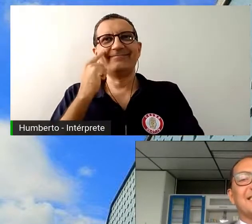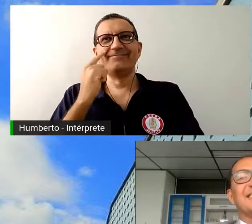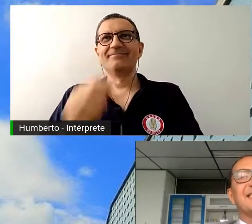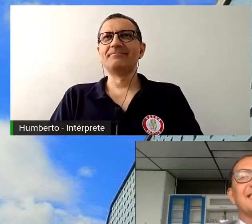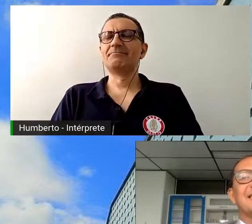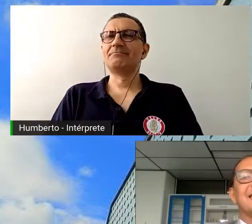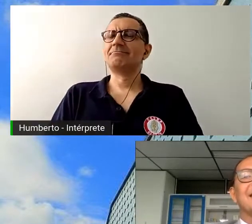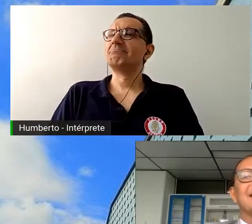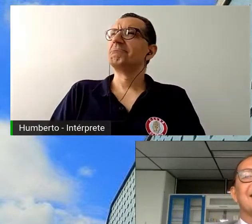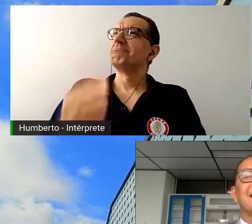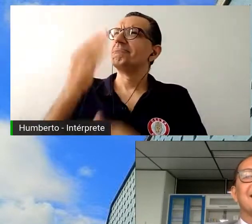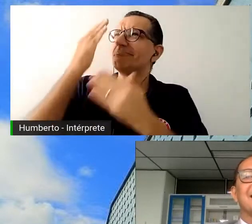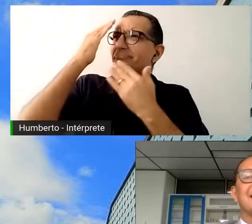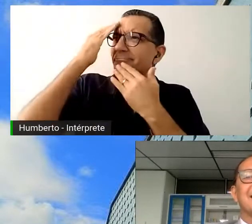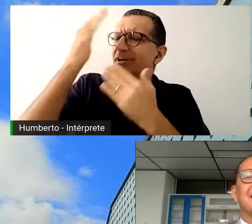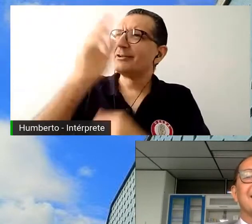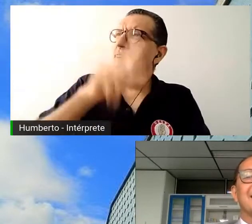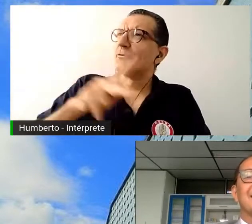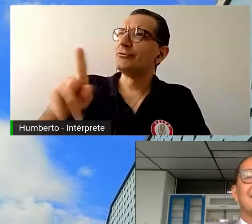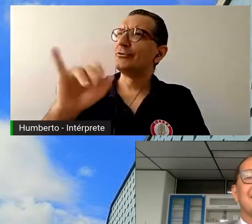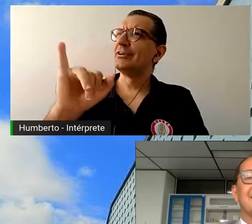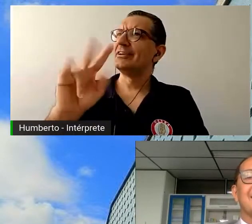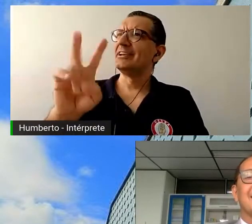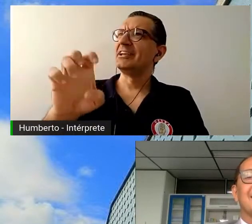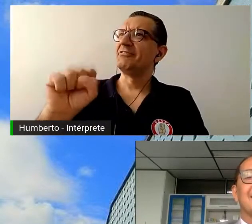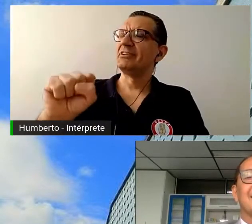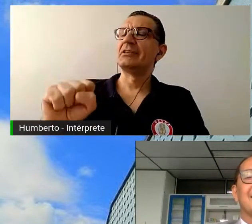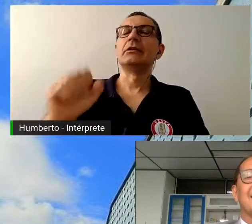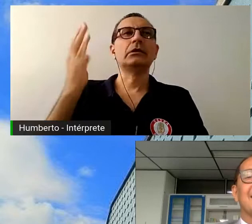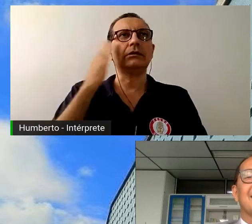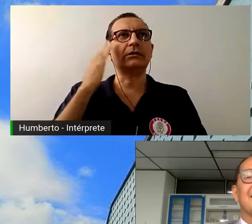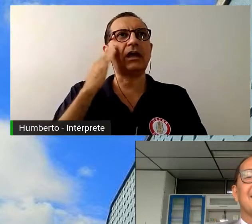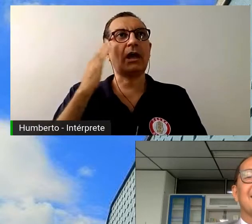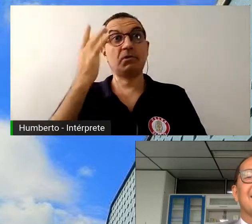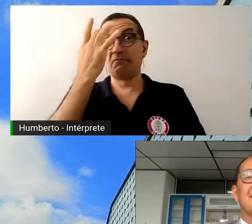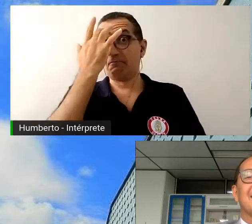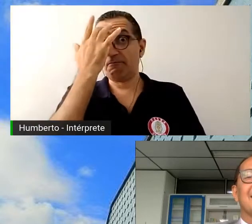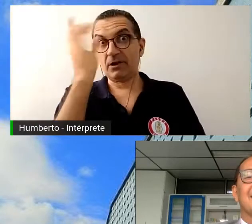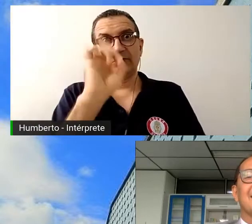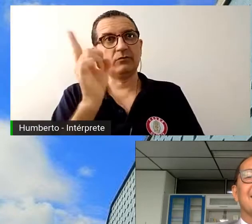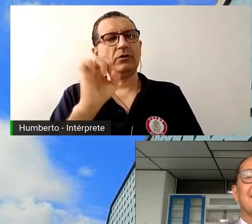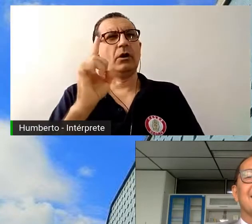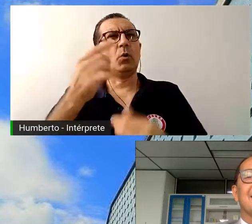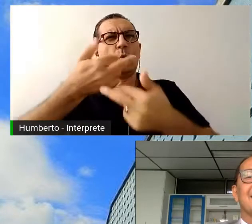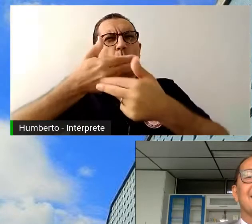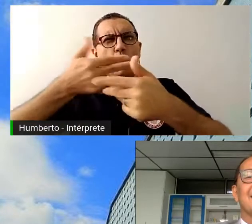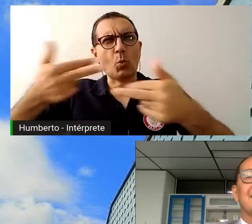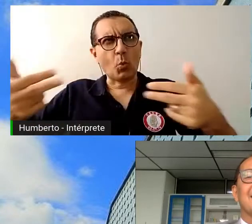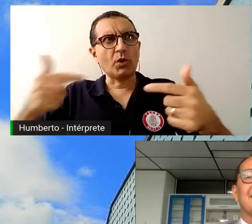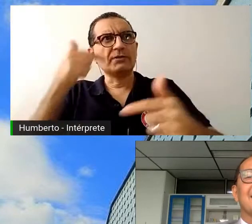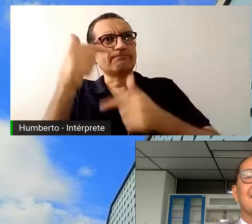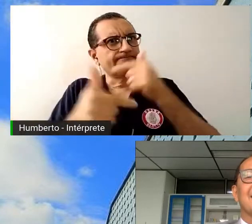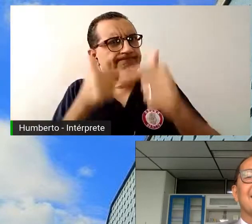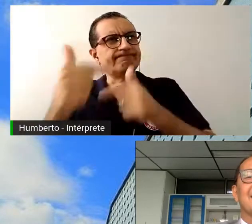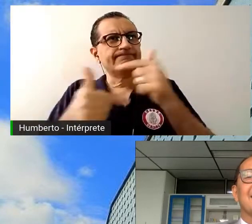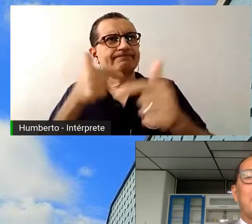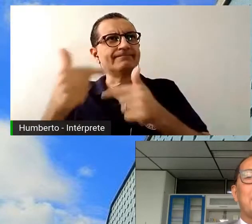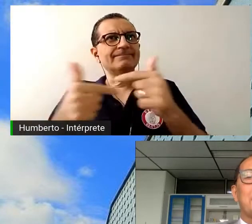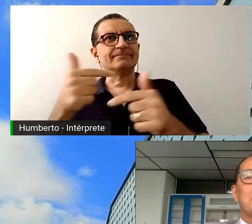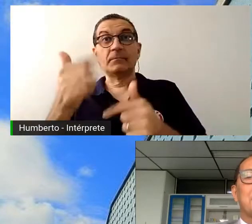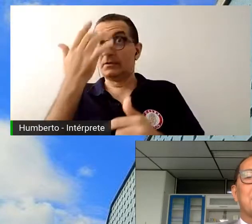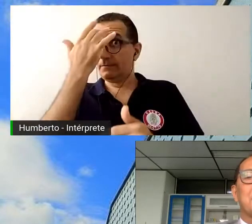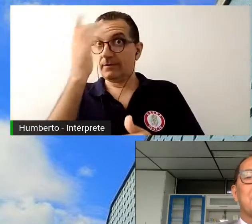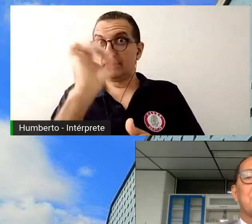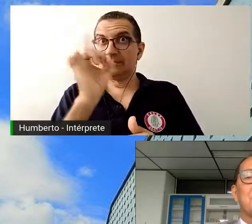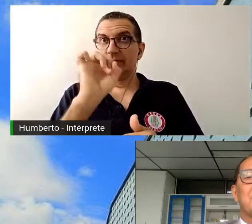Ives. A gente sabe dos desafios enormes que o senhor tem enfrentado no desenvolvimento desse trabalho. Já estar